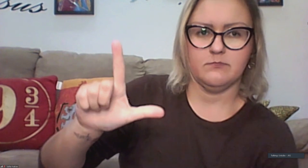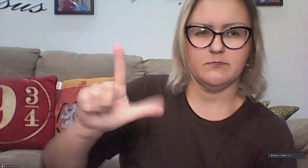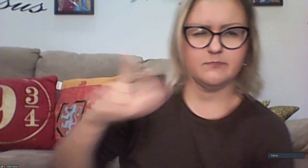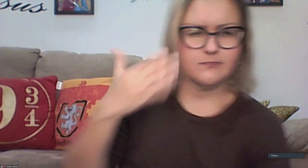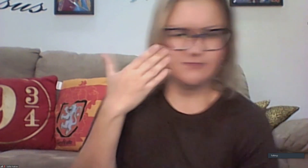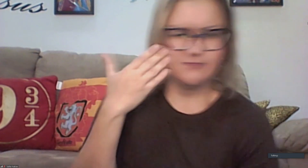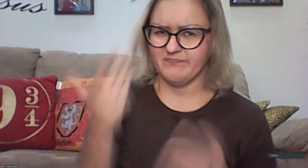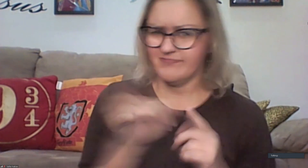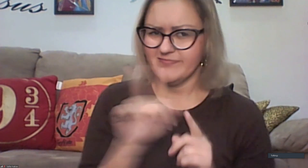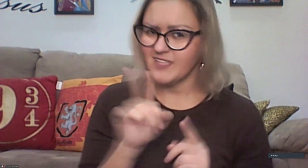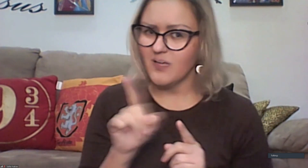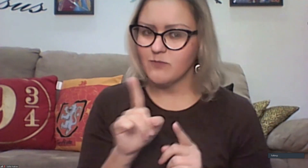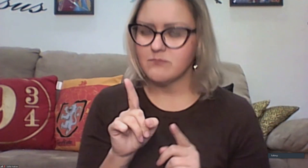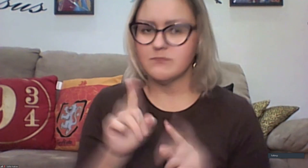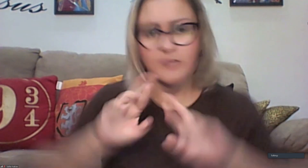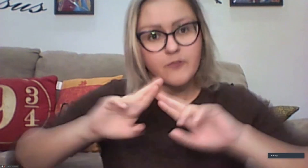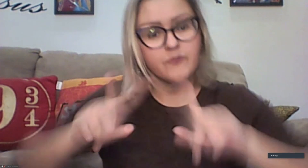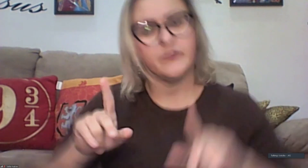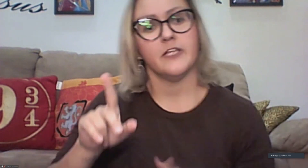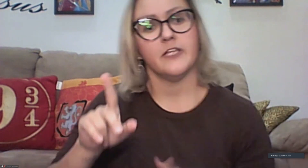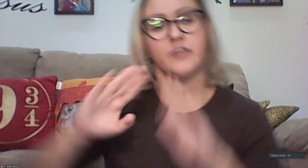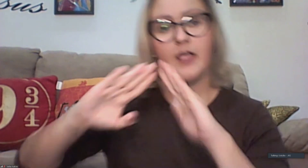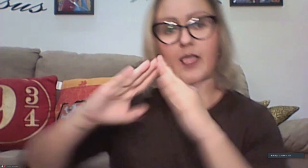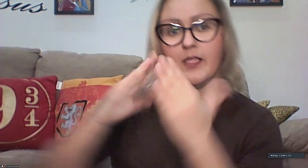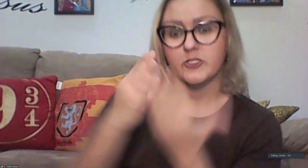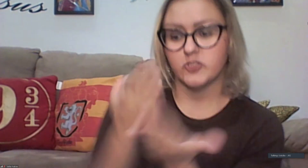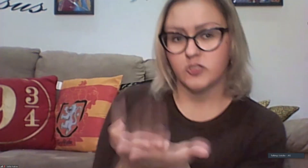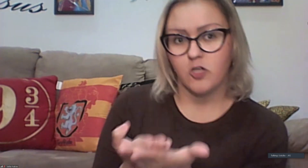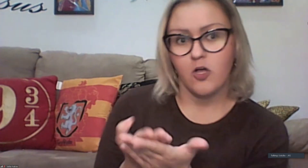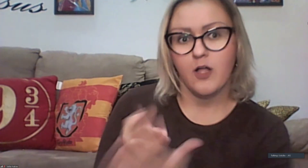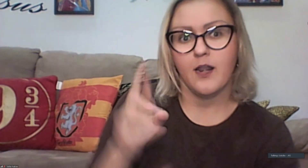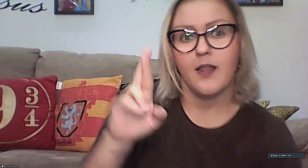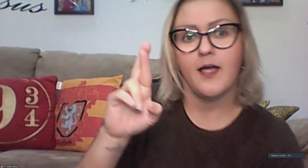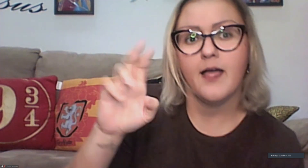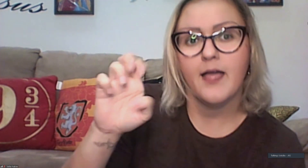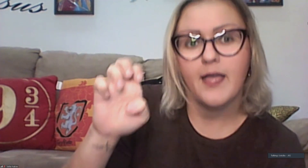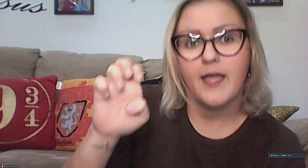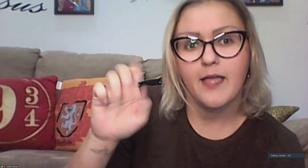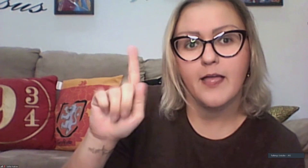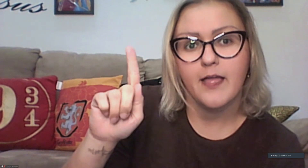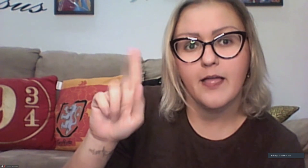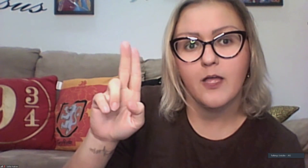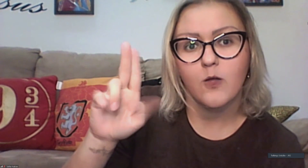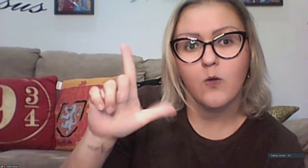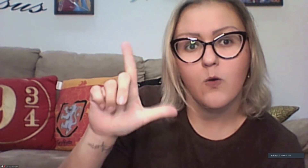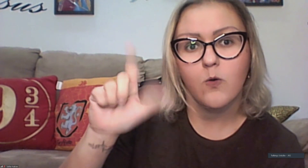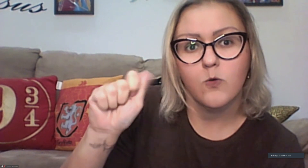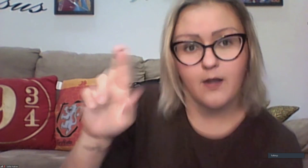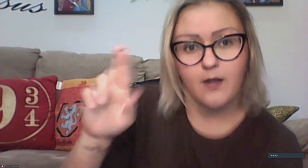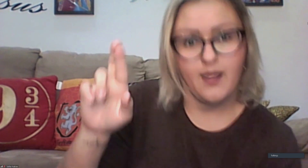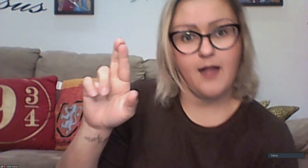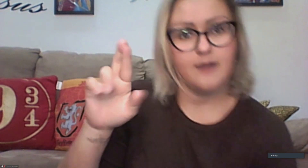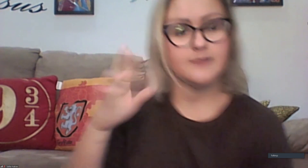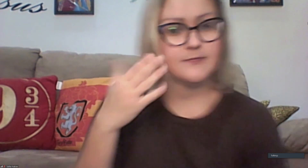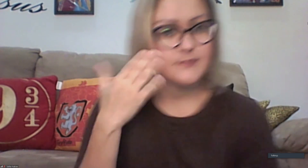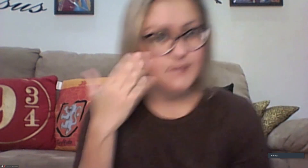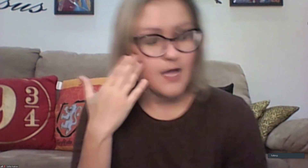Como assim? Escola normal? Não é uma escola normal, é uma escola regular.